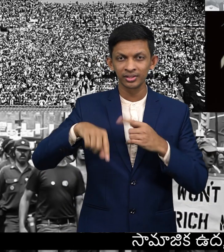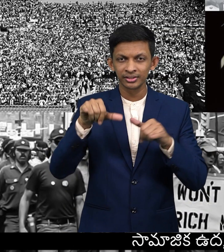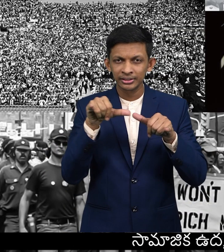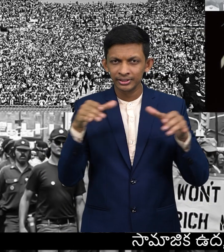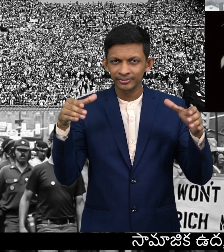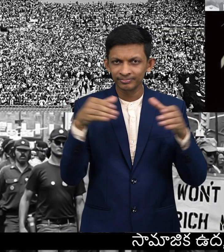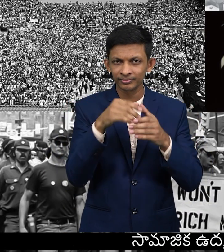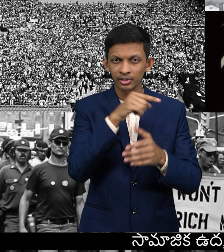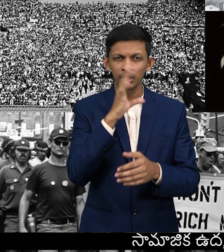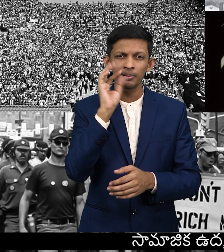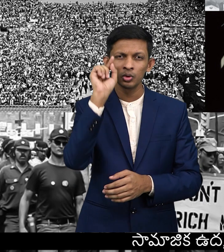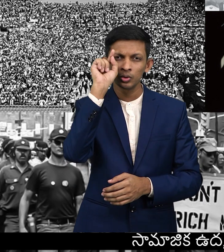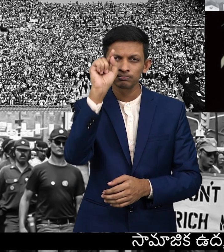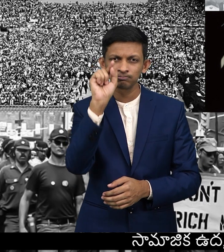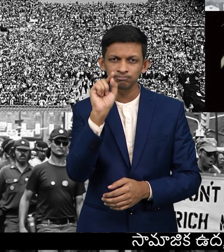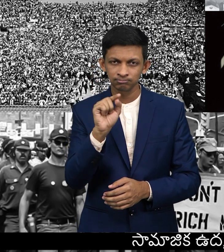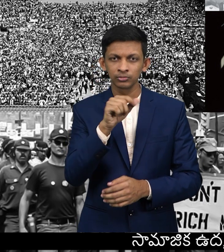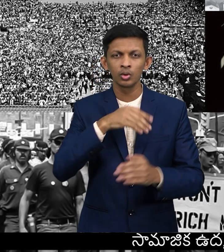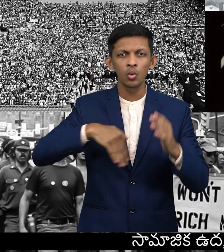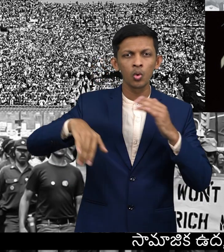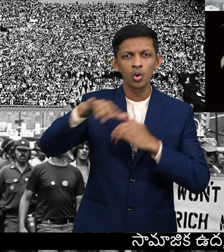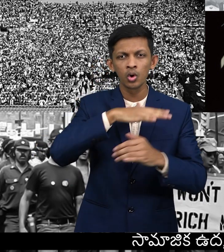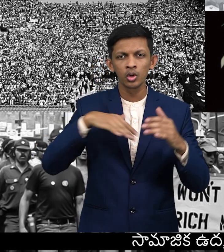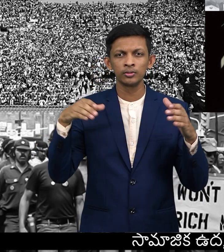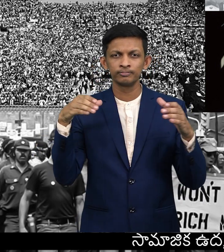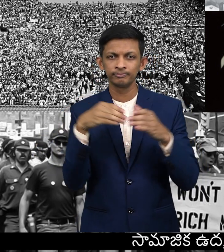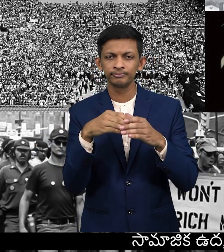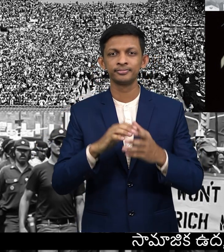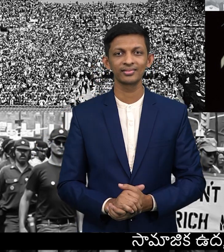సామాజిక ఉద్యమాలలో కొన్ని సాధారణ లక్షణాలు.